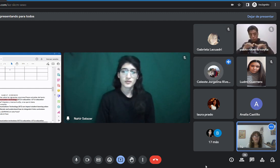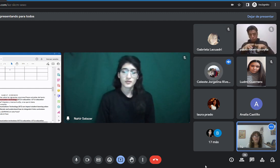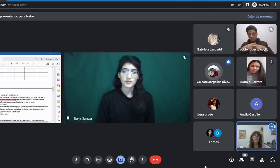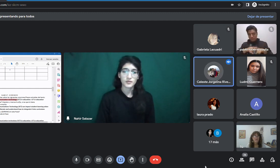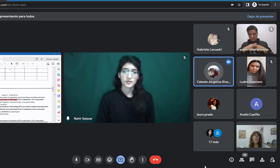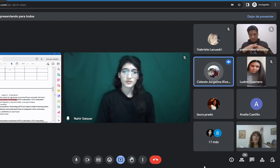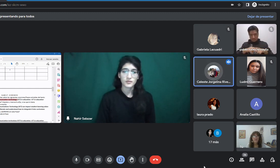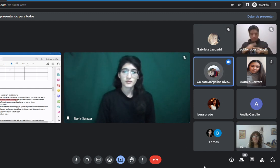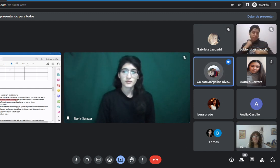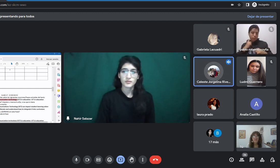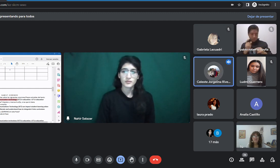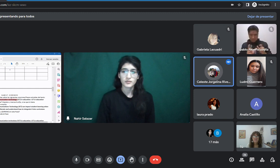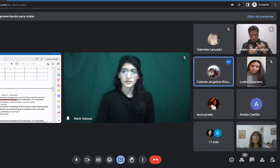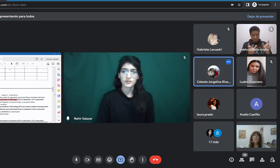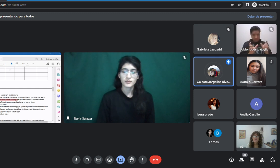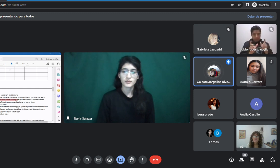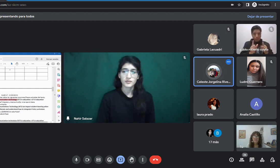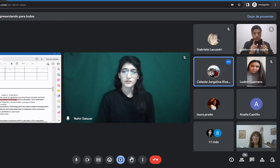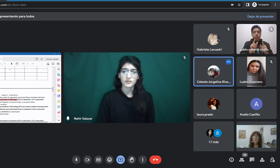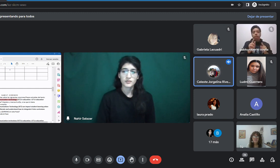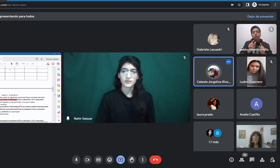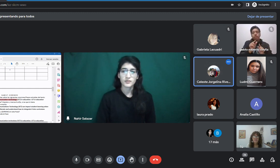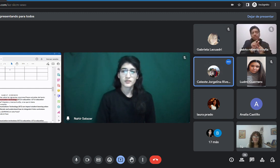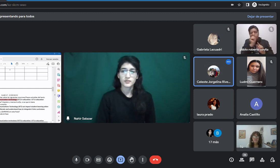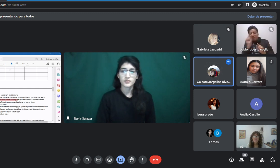De la traducción de información,